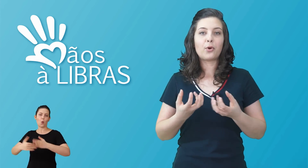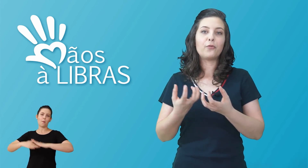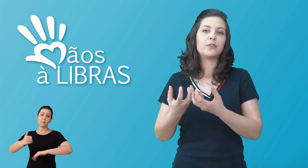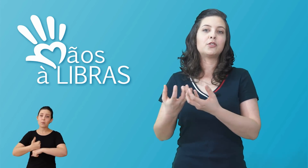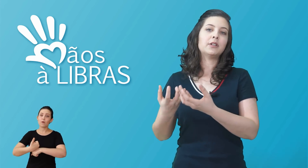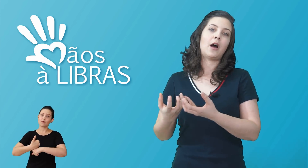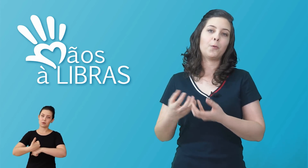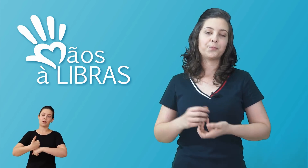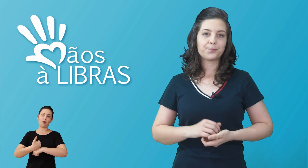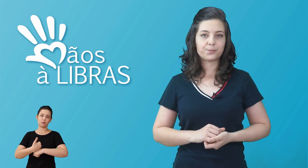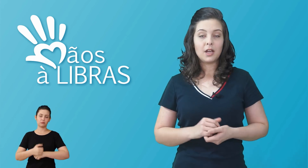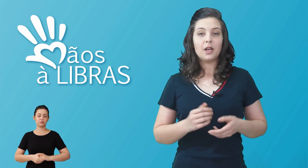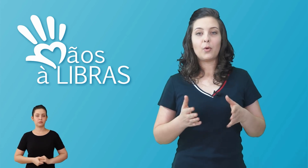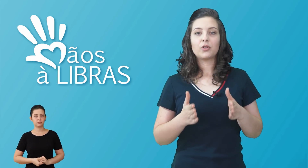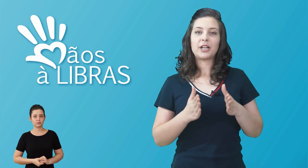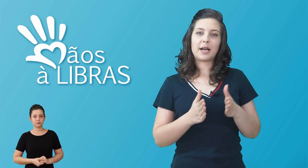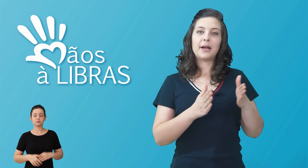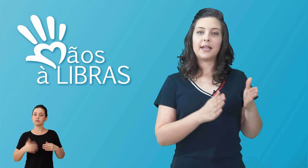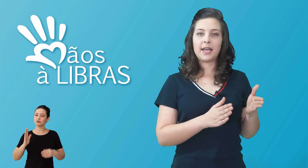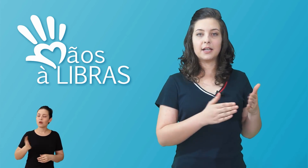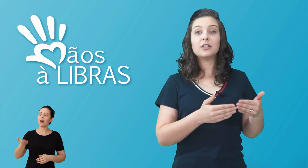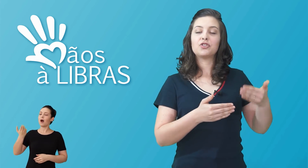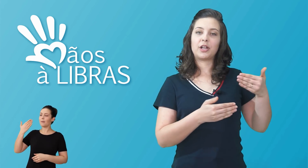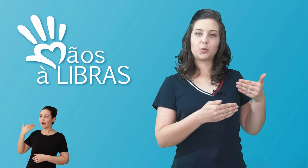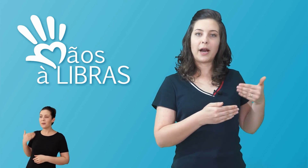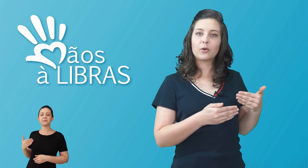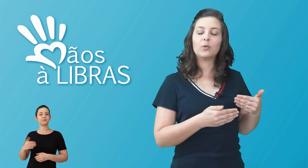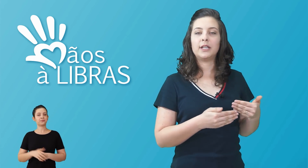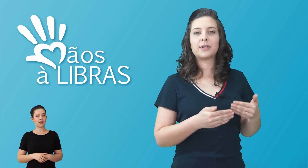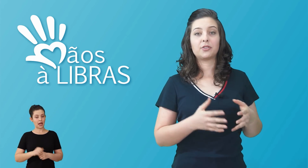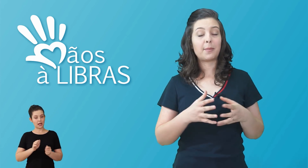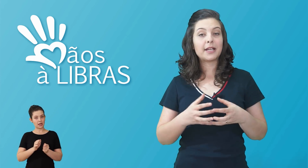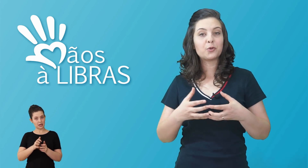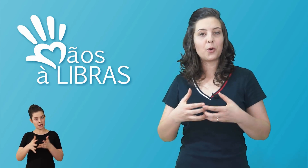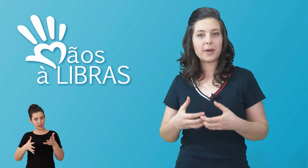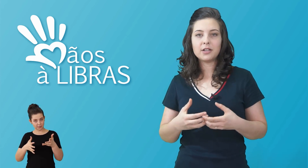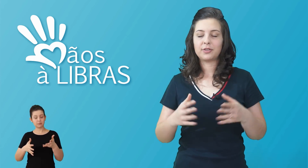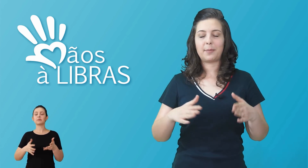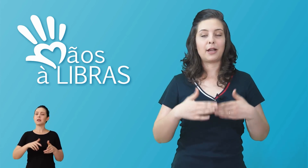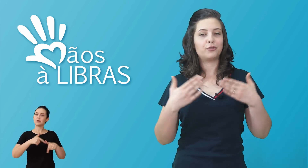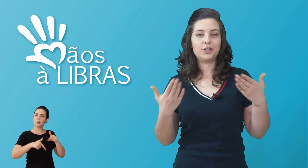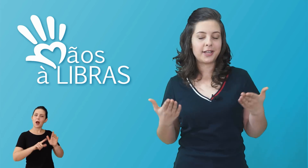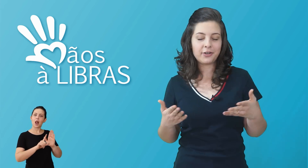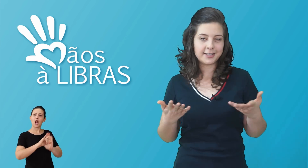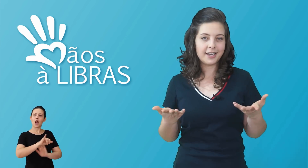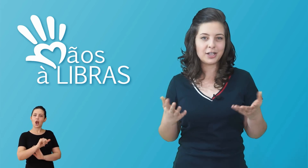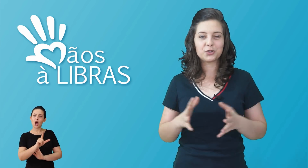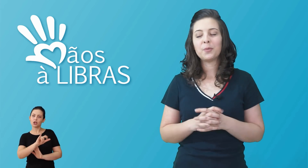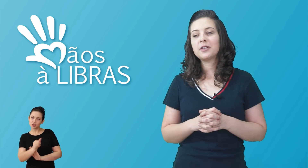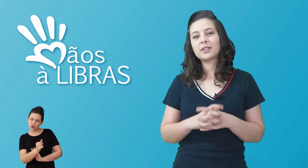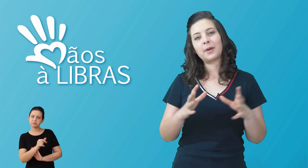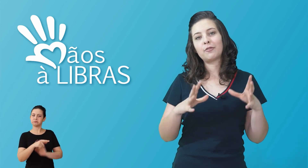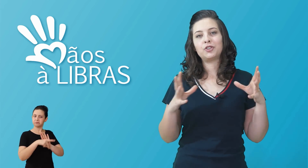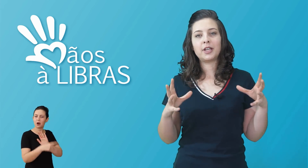categoria profissional. Bom, eu já trabalhei, antes de atuar com Libras, eu trabalhei no comércio, eu trabalhava o dia inteiro, essa é a